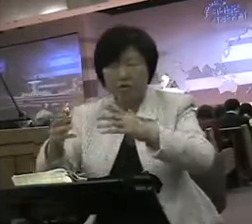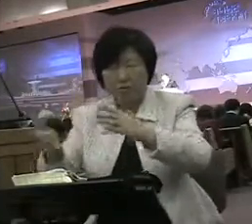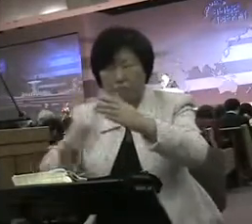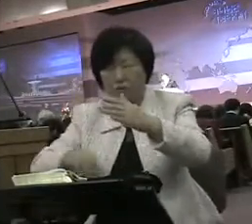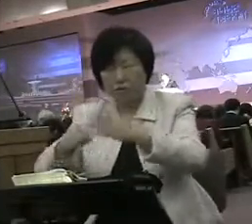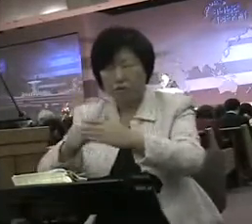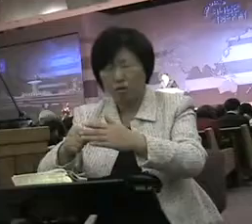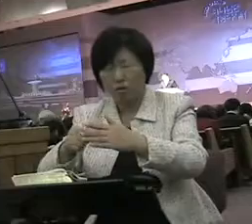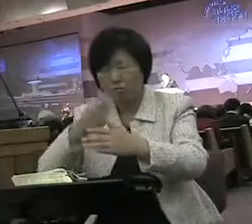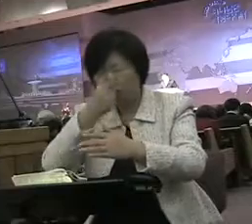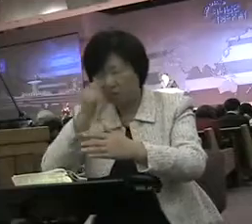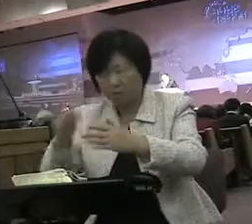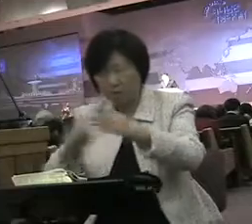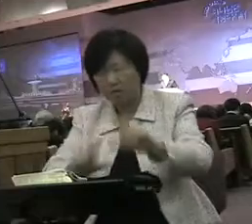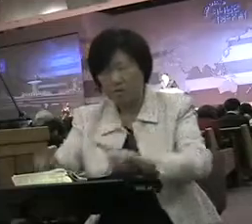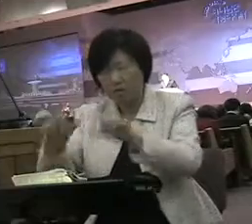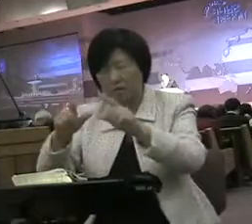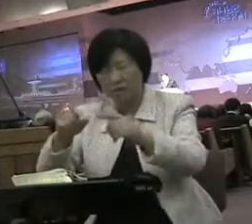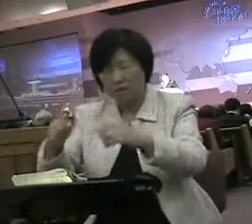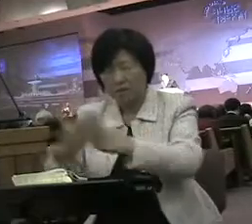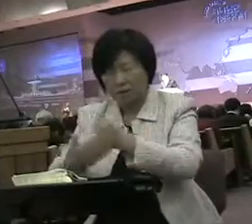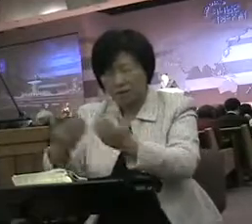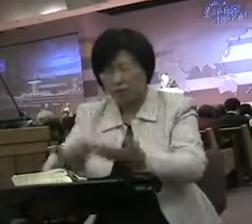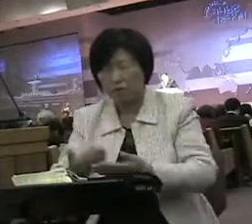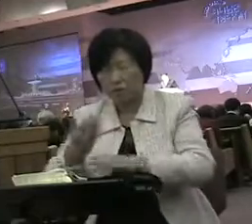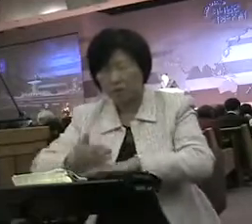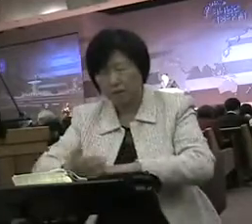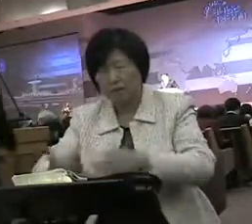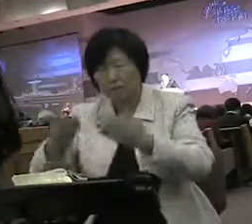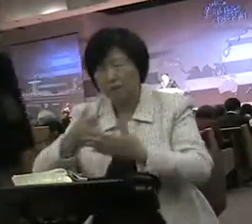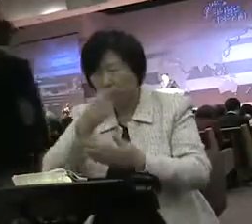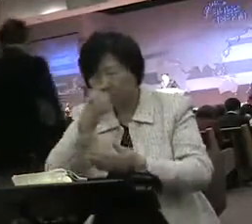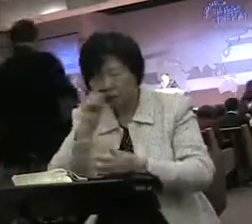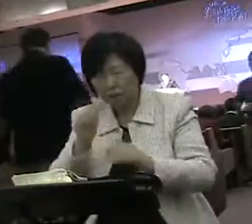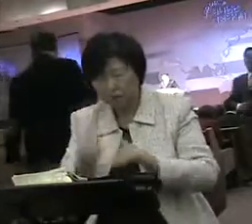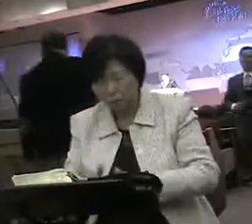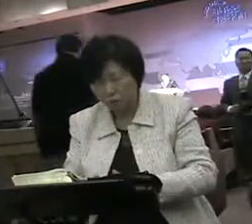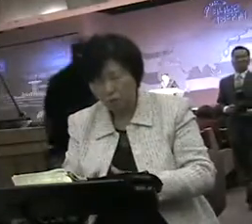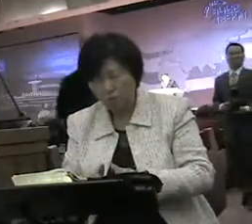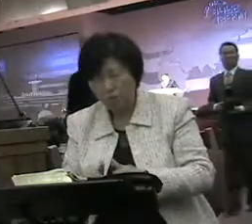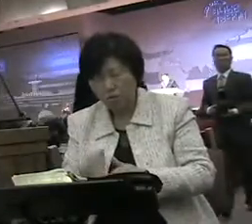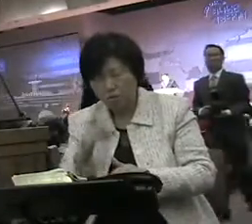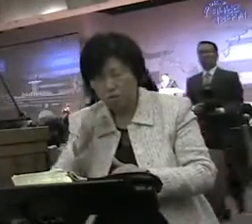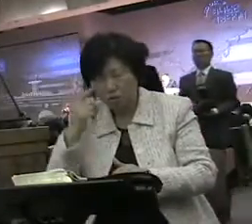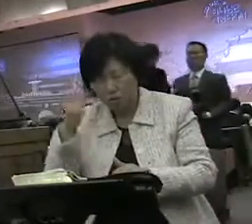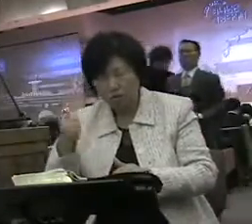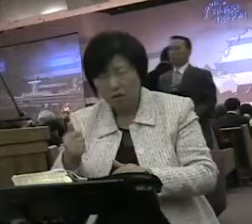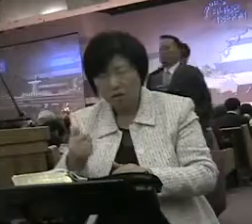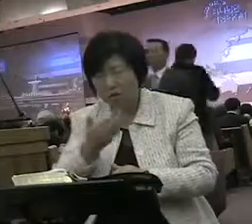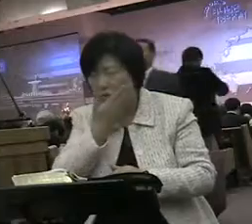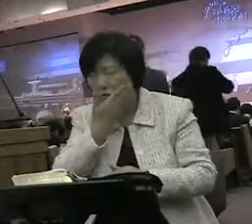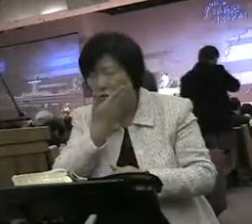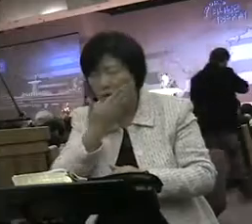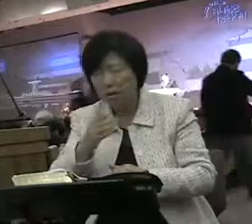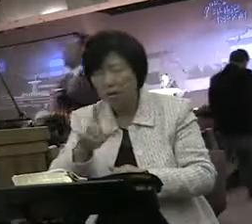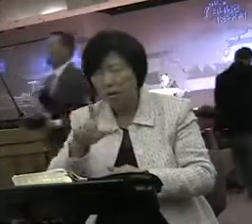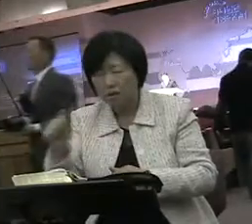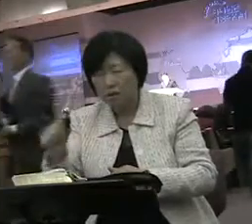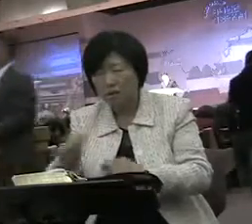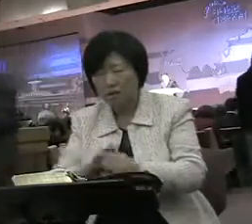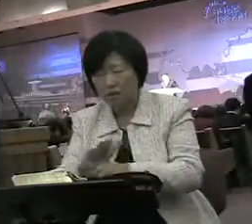것 감사합니다. 하나님, 부족한 중을 감당해 준 우리 귀한 남가주 사랑의 교회를